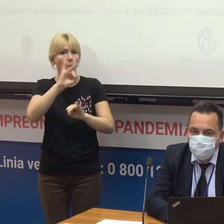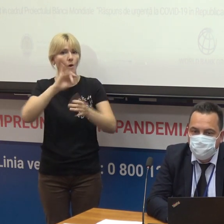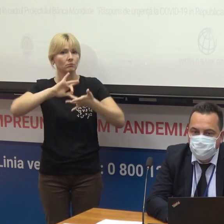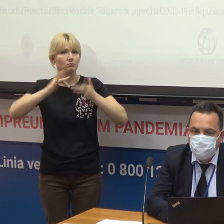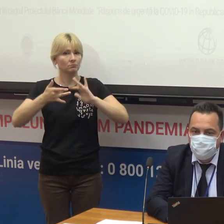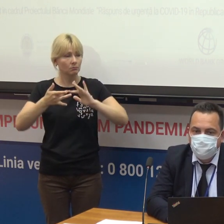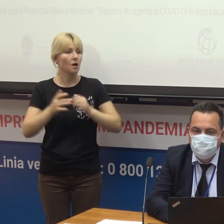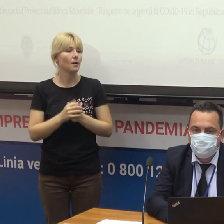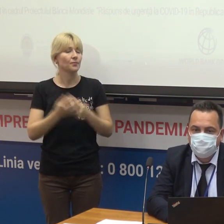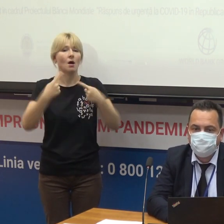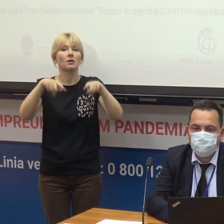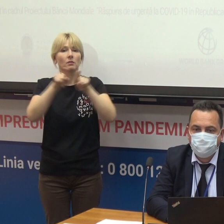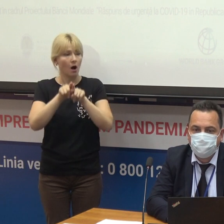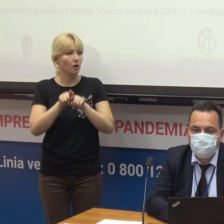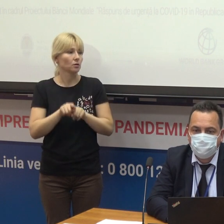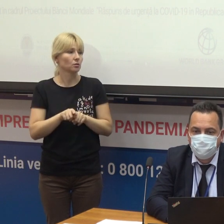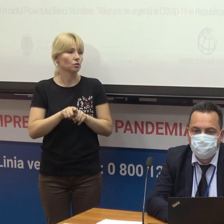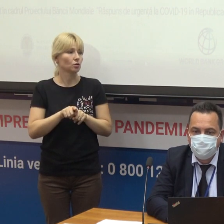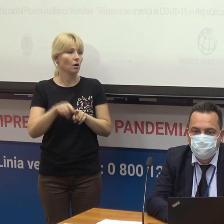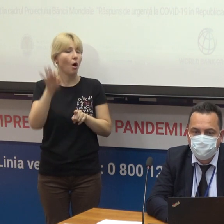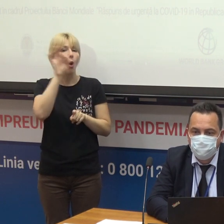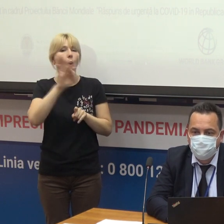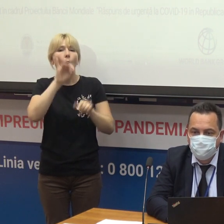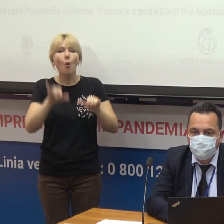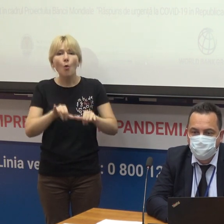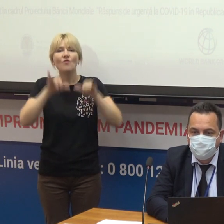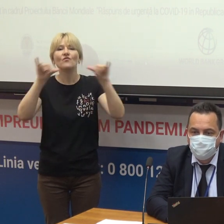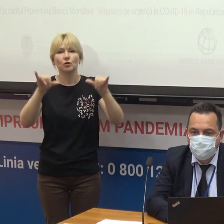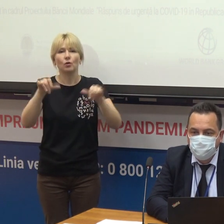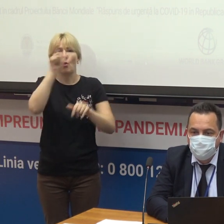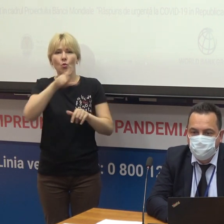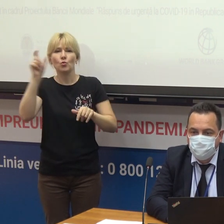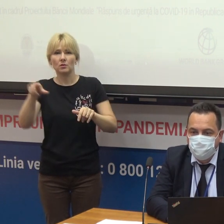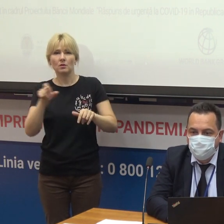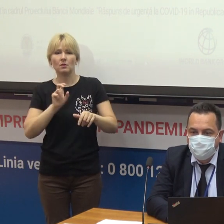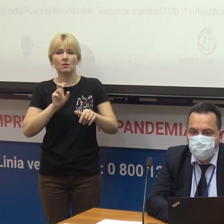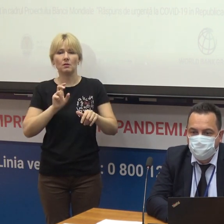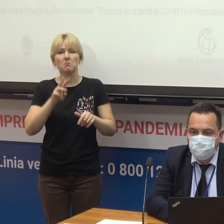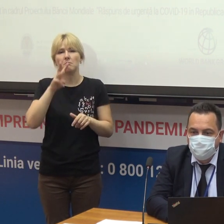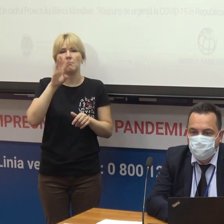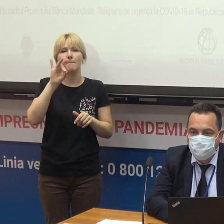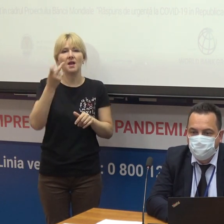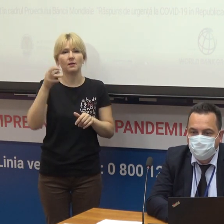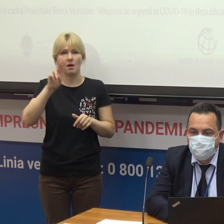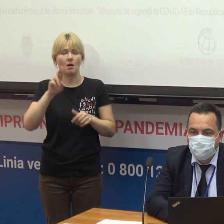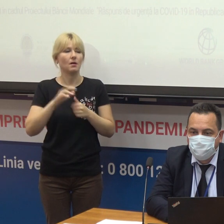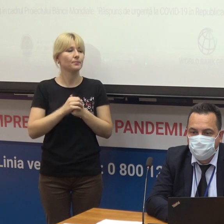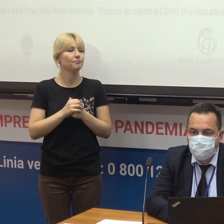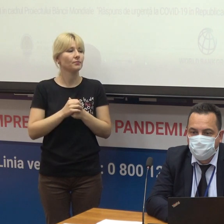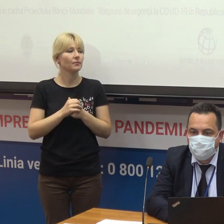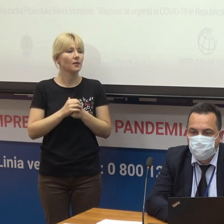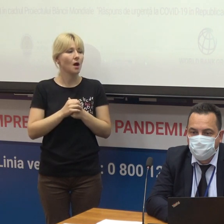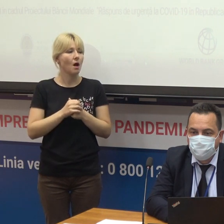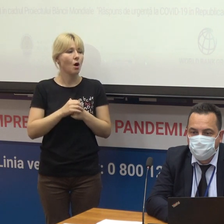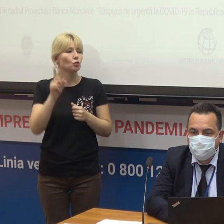Conform cerințelor informaționale de creștere a mobilității persoanelor, au fost întreprinse toate acțiunile pentru